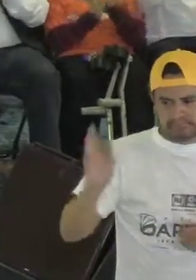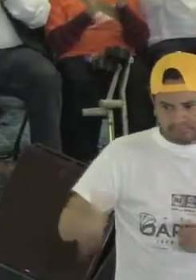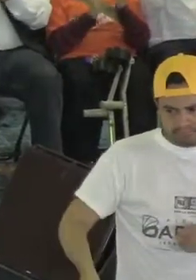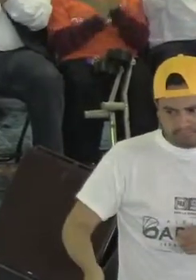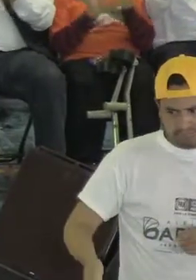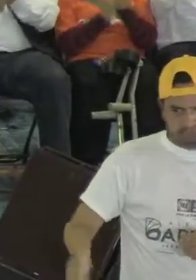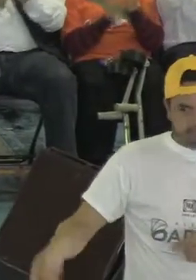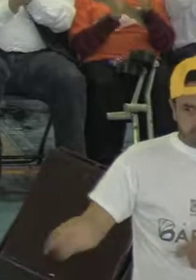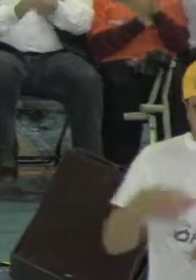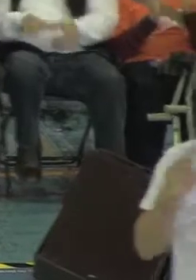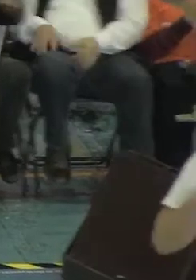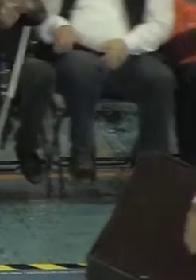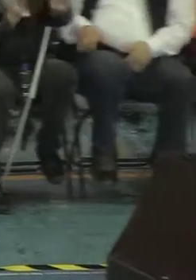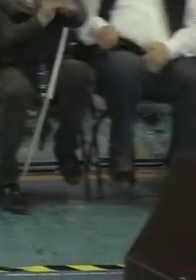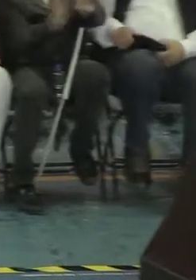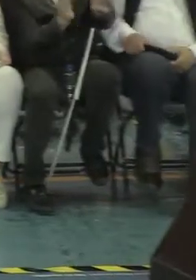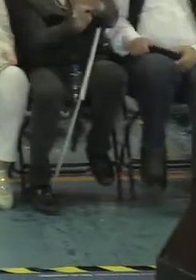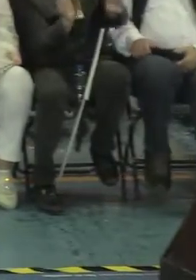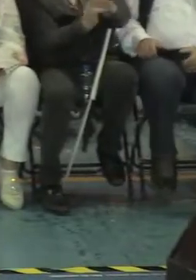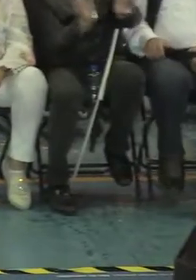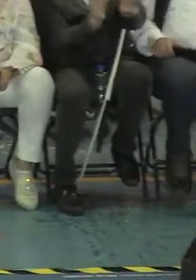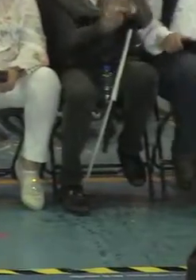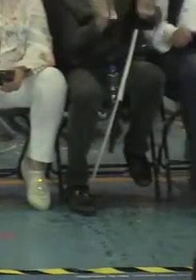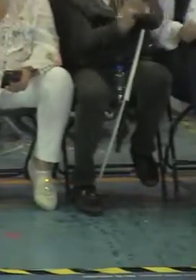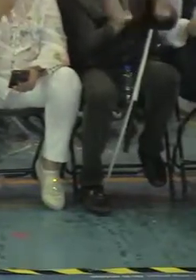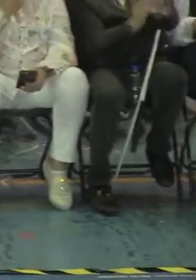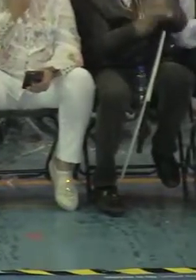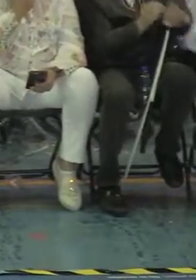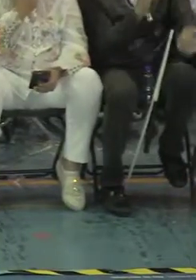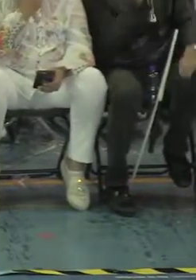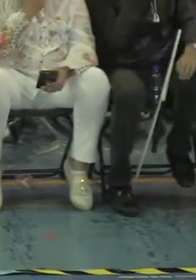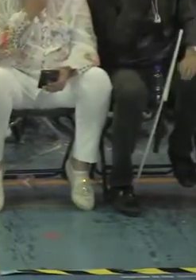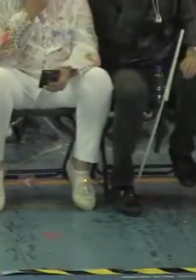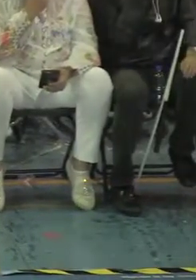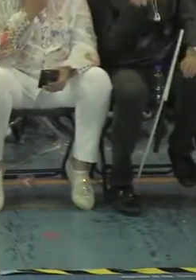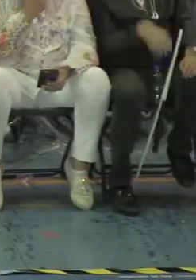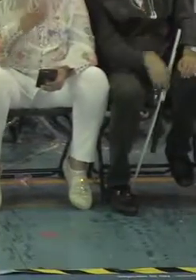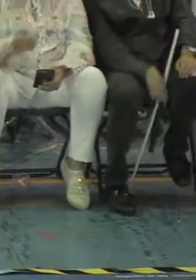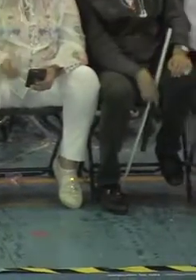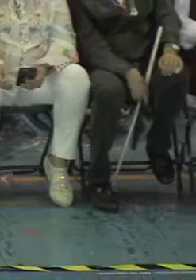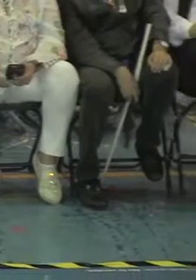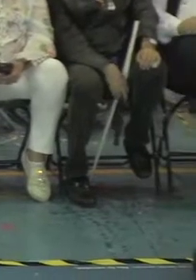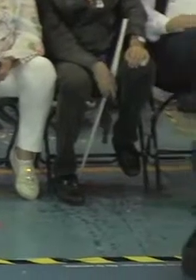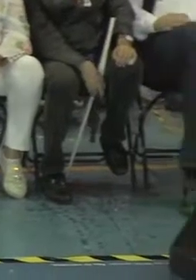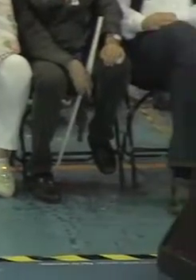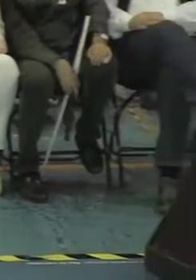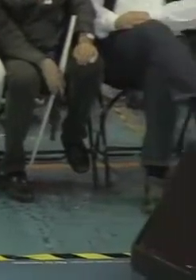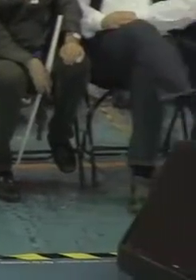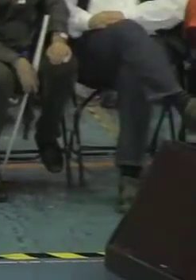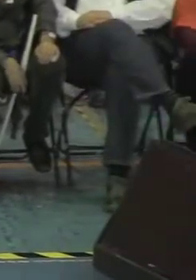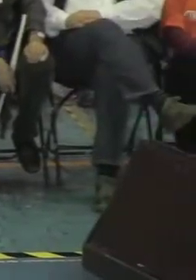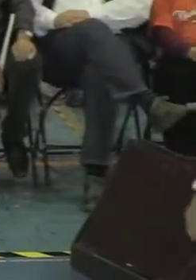para nuestra gente con alguna discapacidad. Y otro compromiso muy